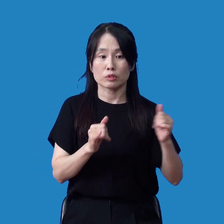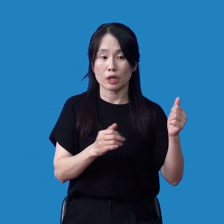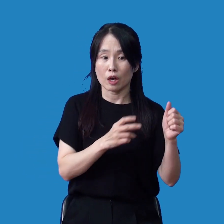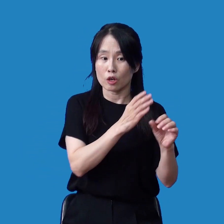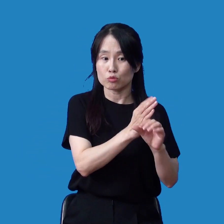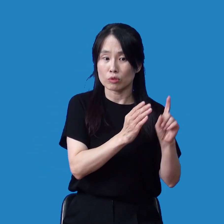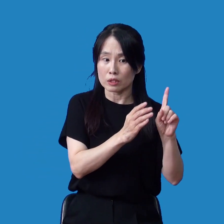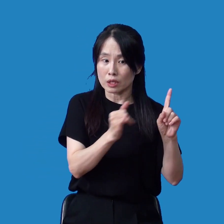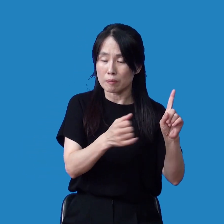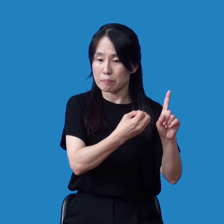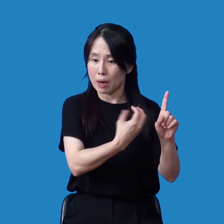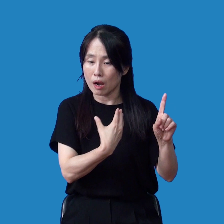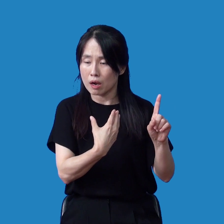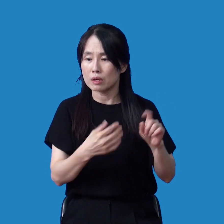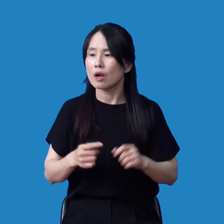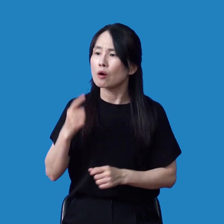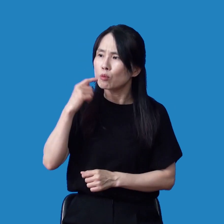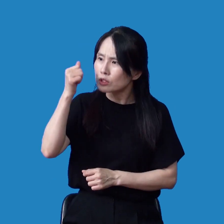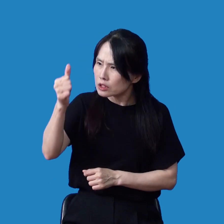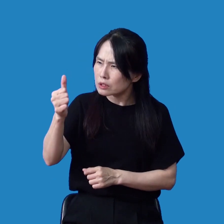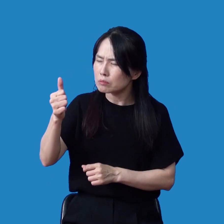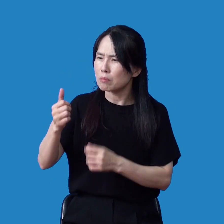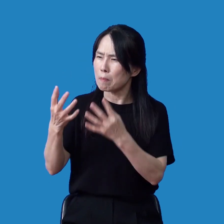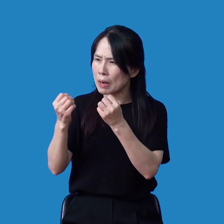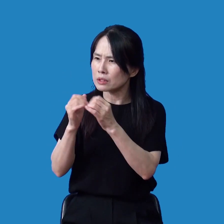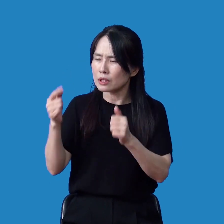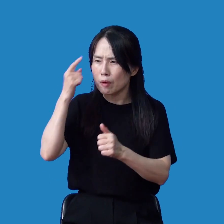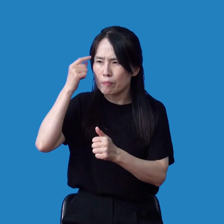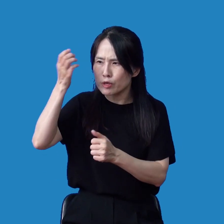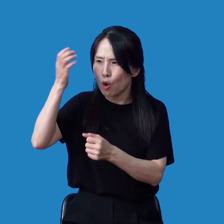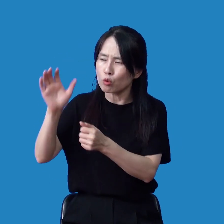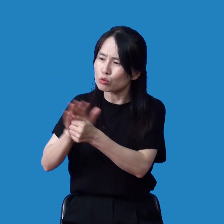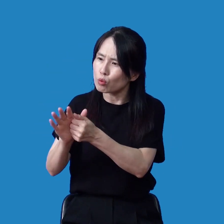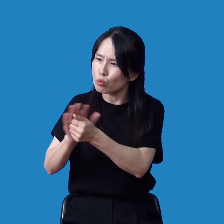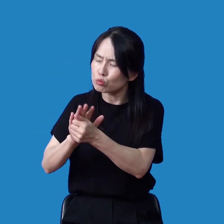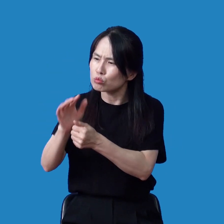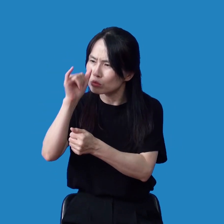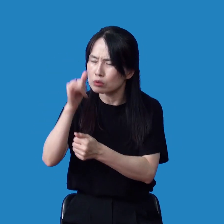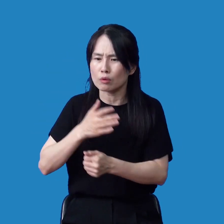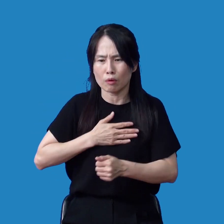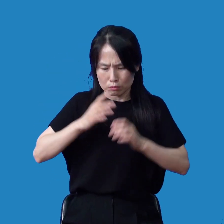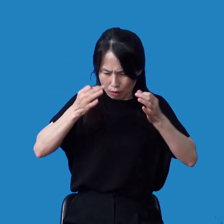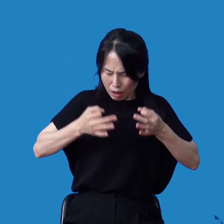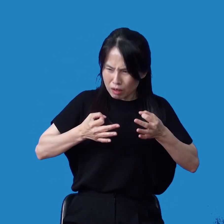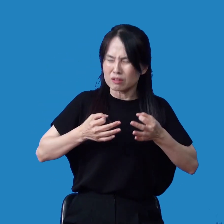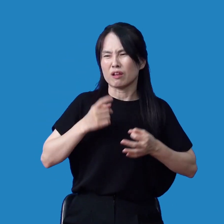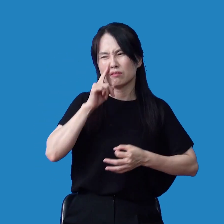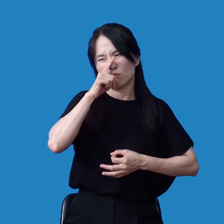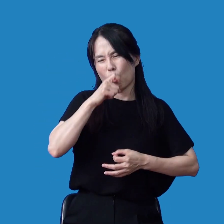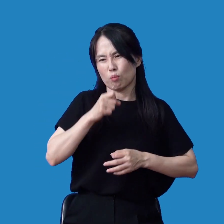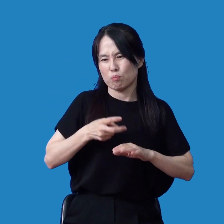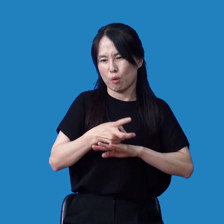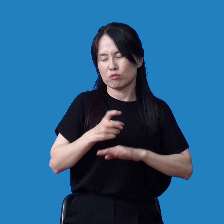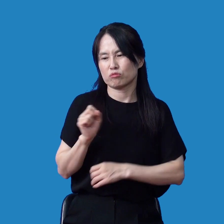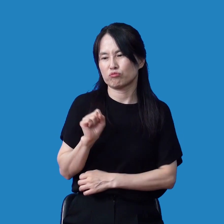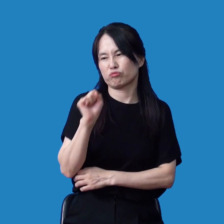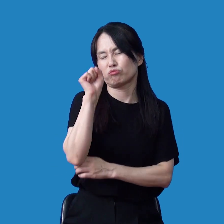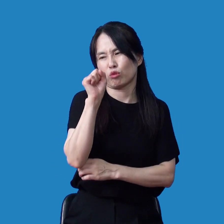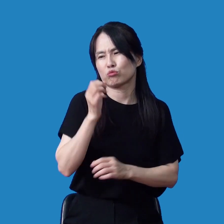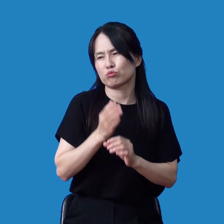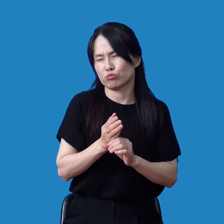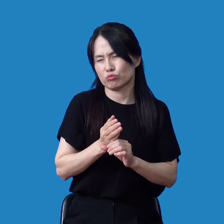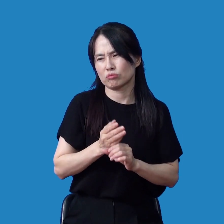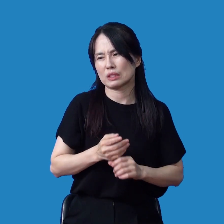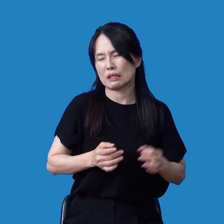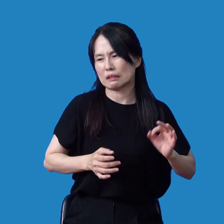목사님은 많은 사람들을 영적으로 돕고 계신데 우리는 기껏해야 지저분한 버스나 몰고 다닙니다.